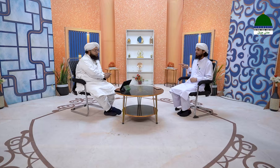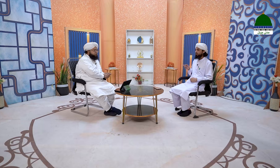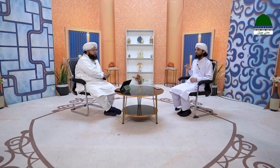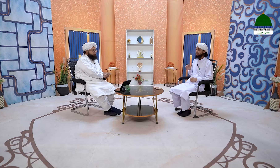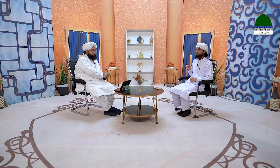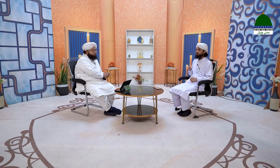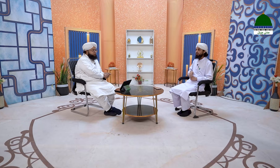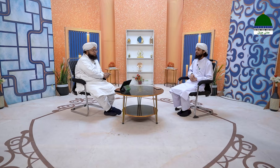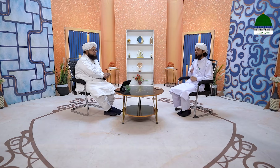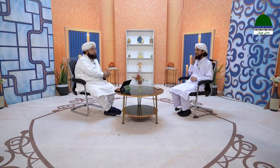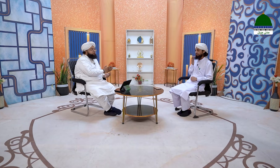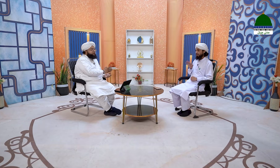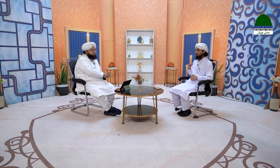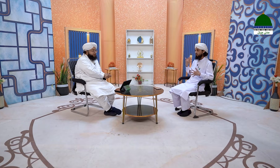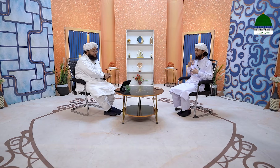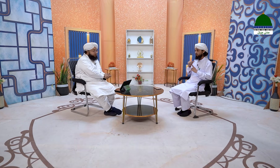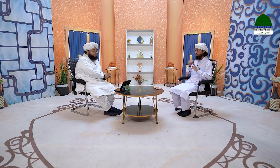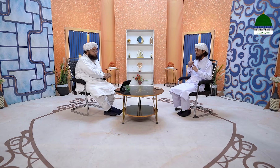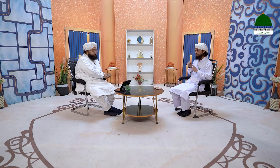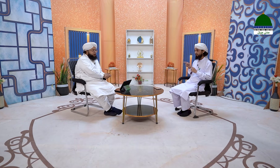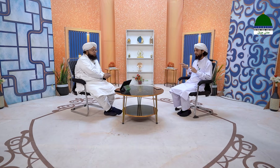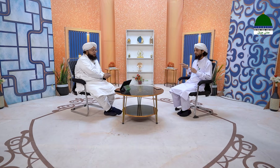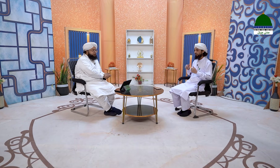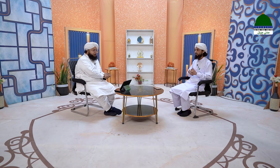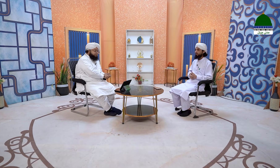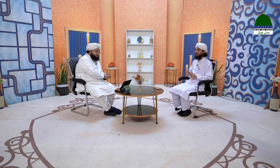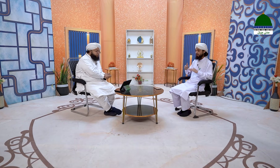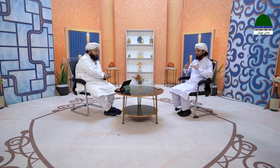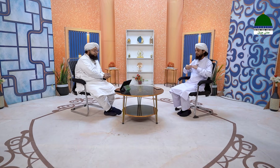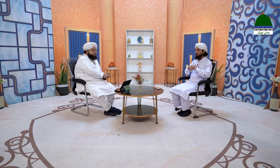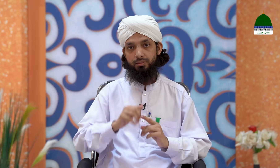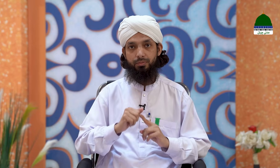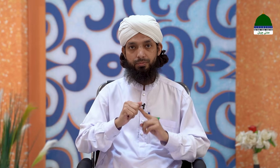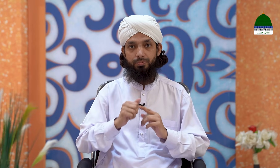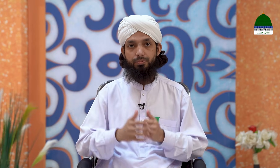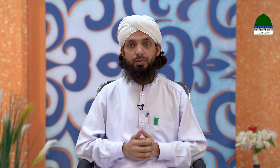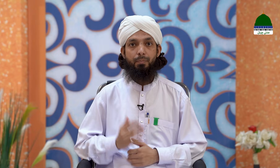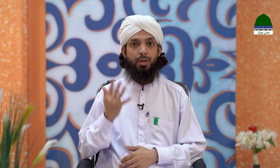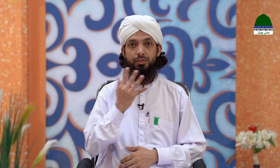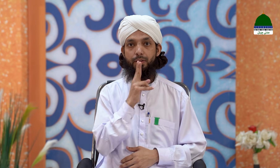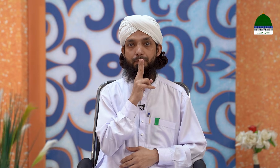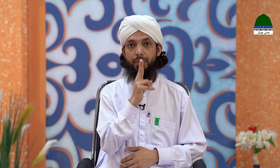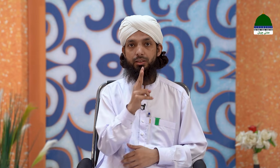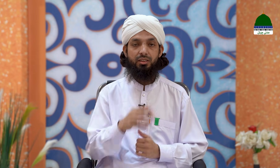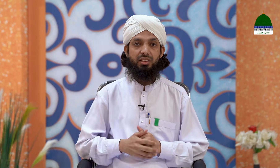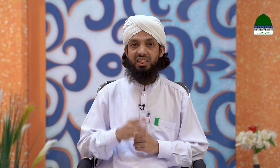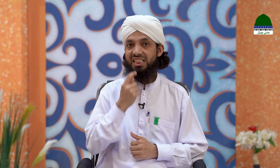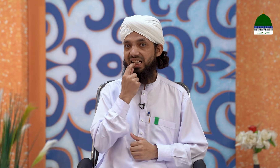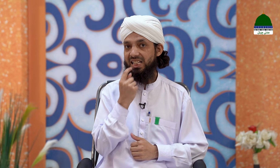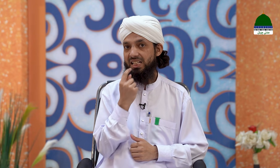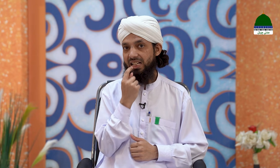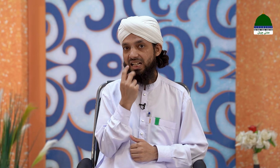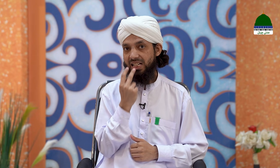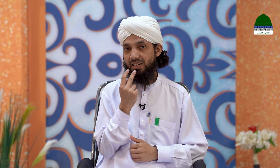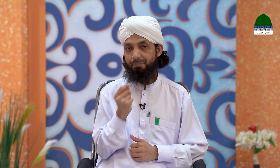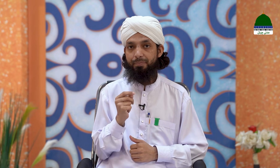فرض ہونے کی صورت ہو، جب اس پہ غسل فرض ہو جائے تو ناخن کاٹنا مکروہ ہے۔ پانچویں بات، دانت سے ناخن کاٹنا مکروہ